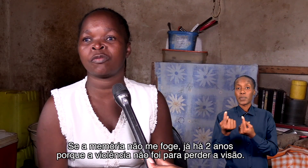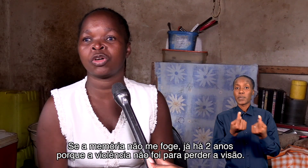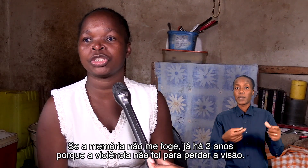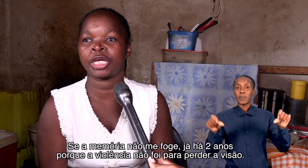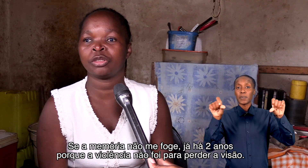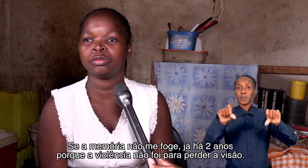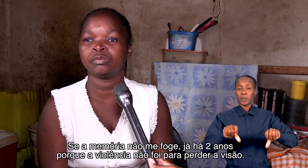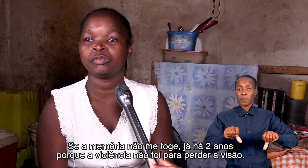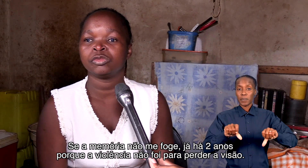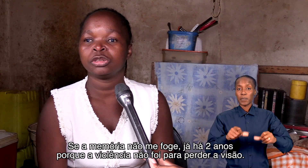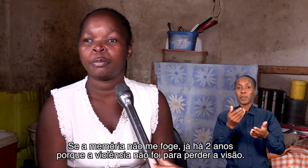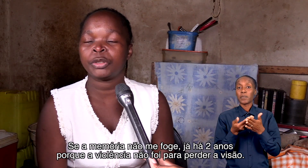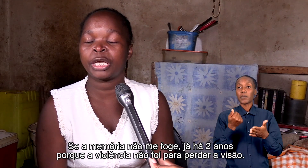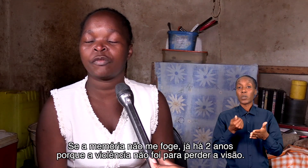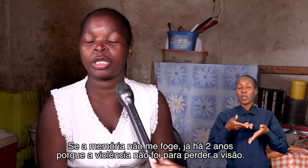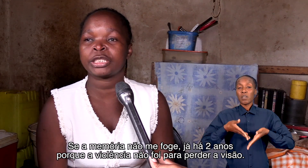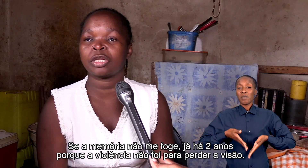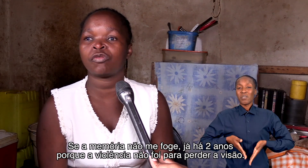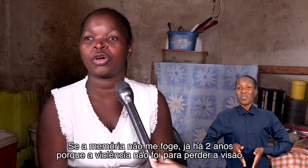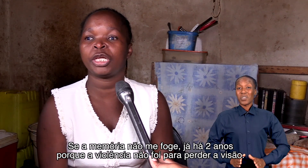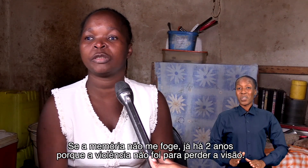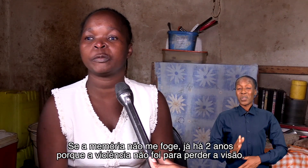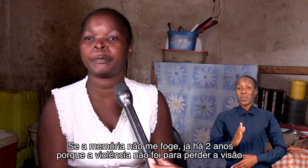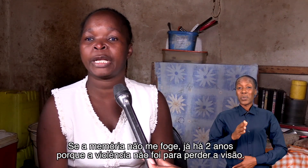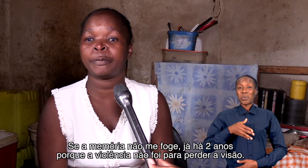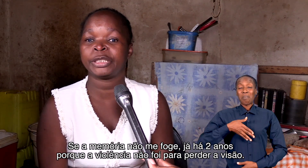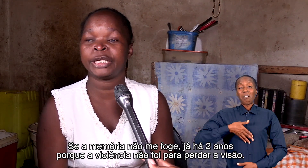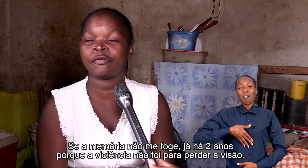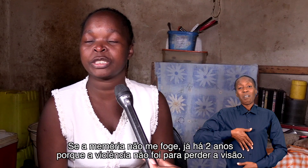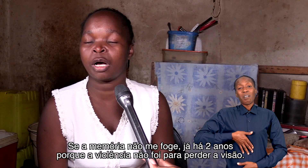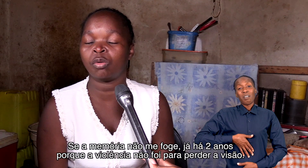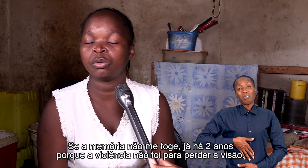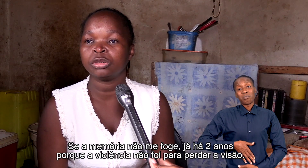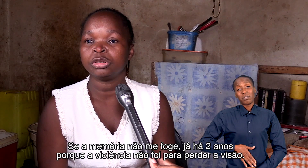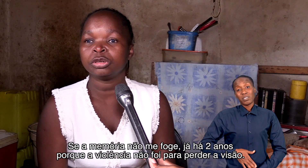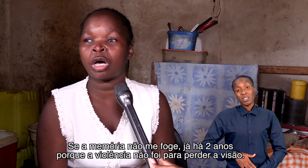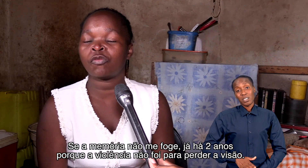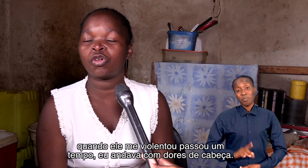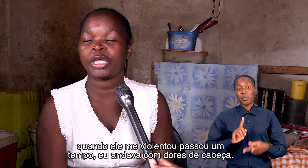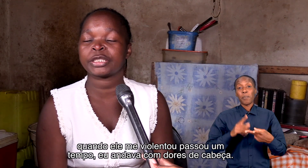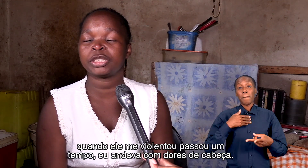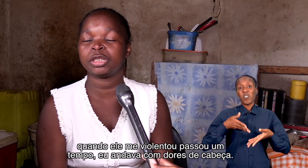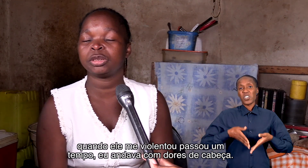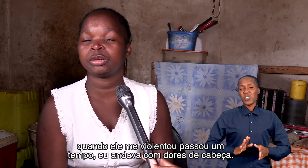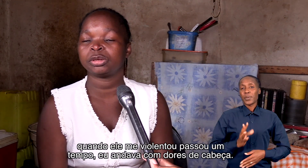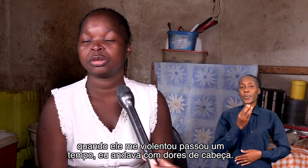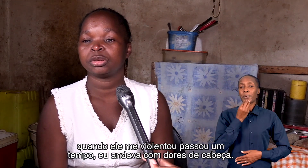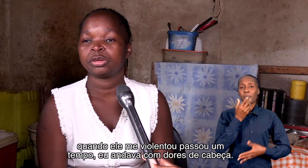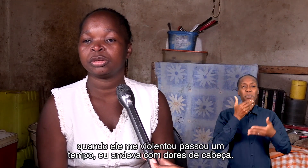memória não me foge já, porque a violência não foi para perder a visão, não foi